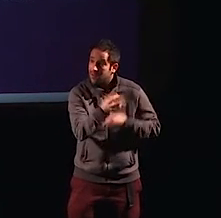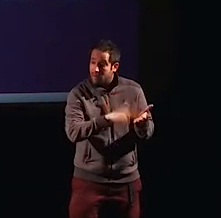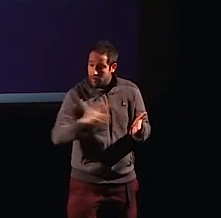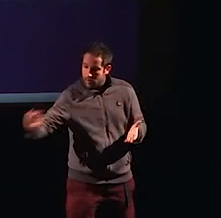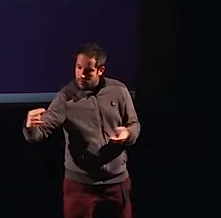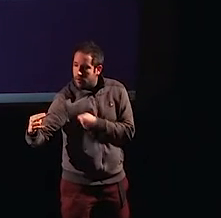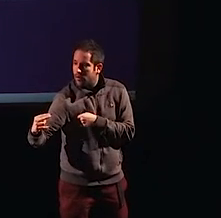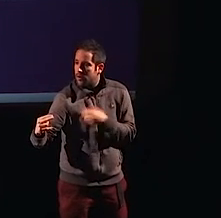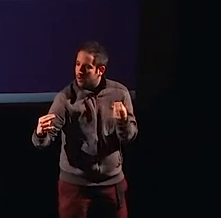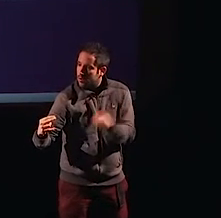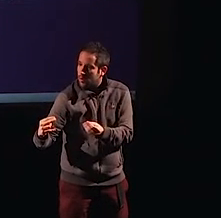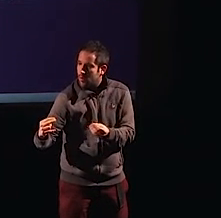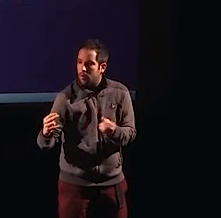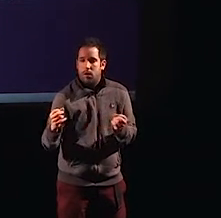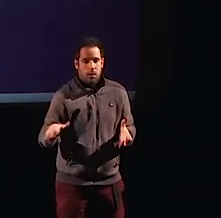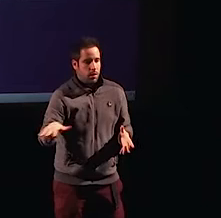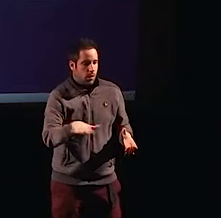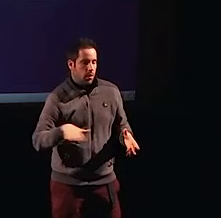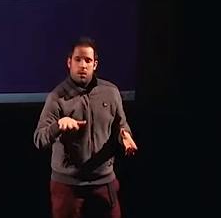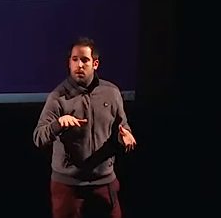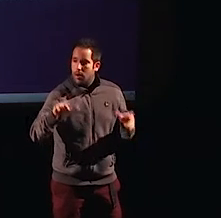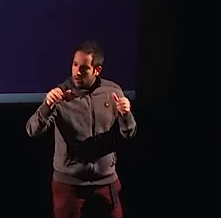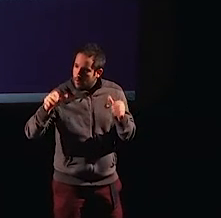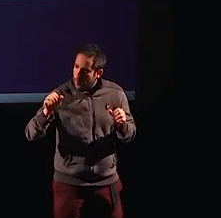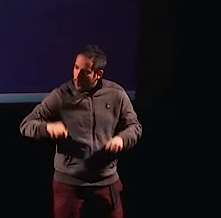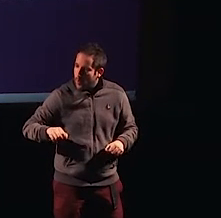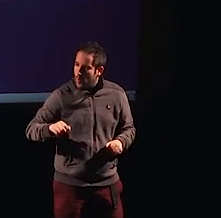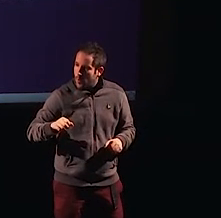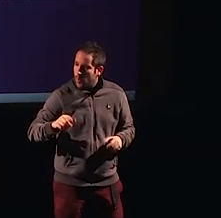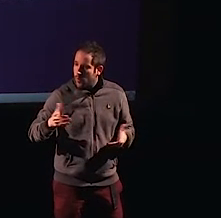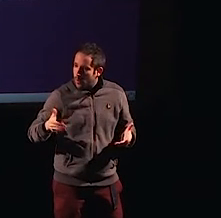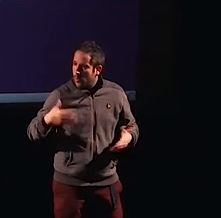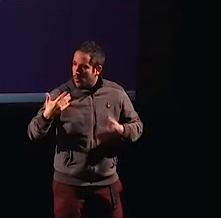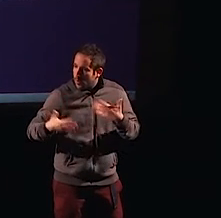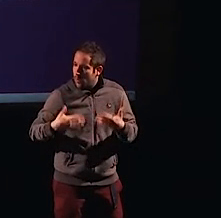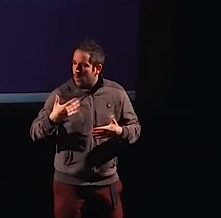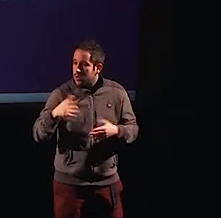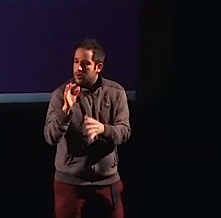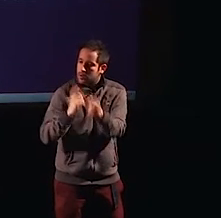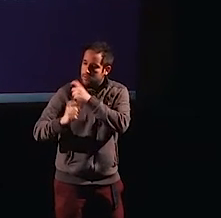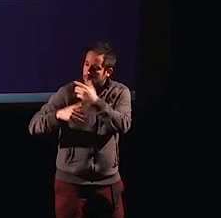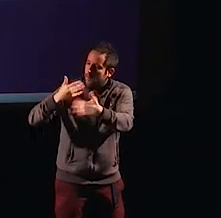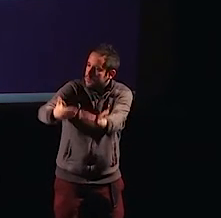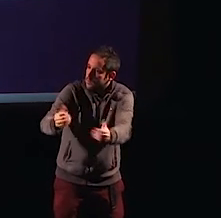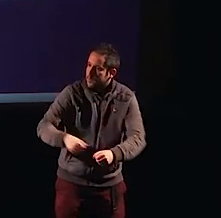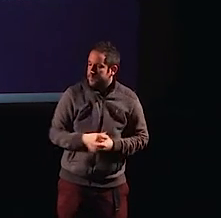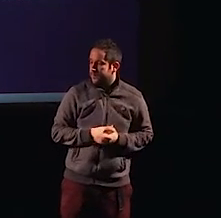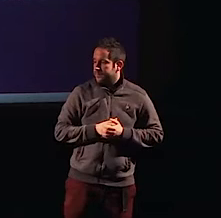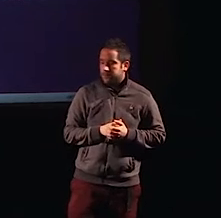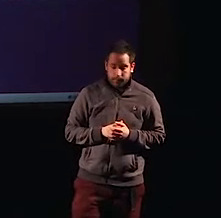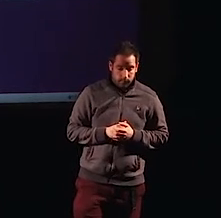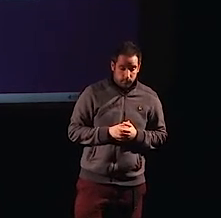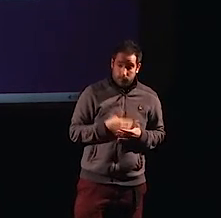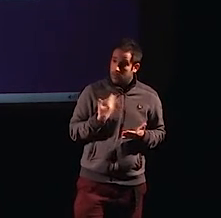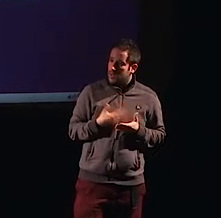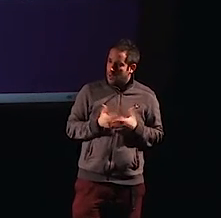de pouvoir rester dans cet espace-là et de pouvoir faire avancer l'histoire. Et pour moi,